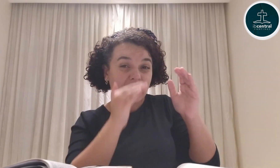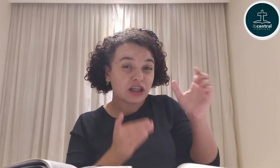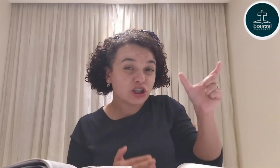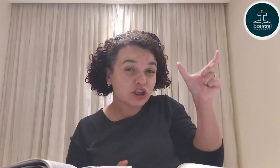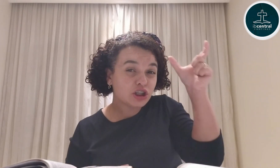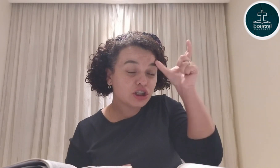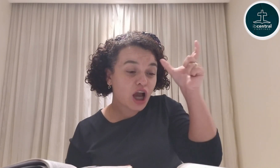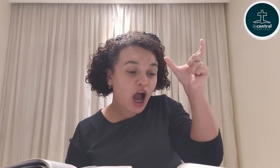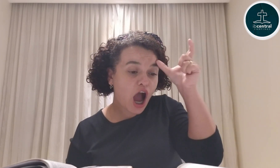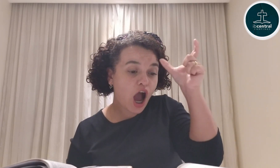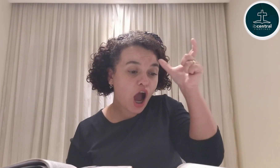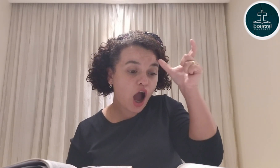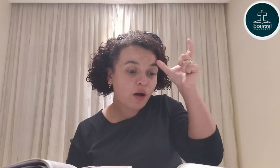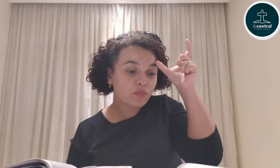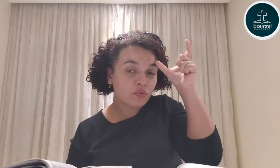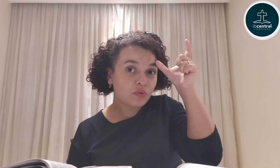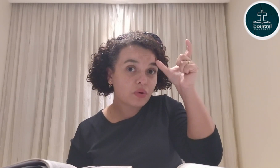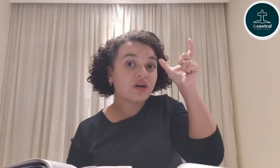porque Caim era mau